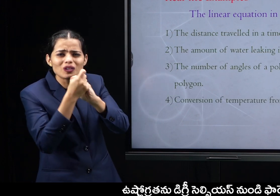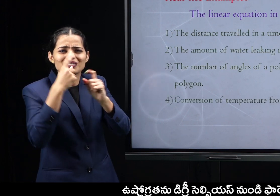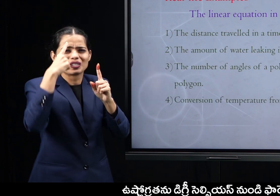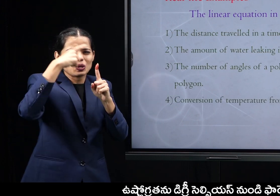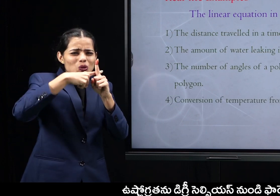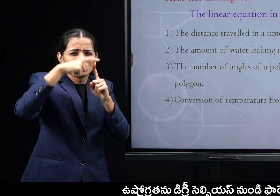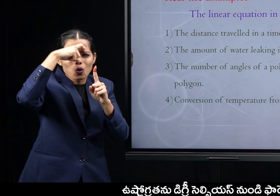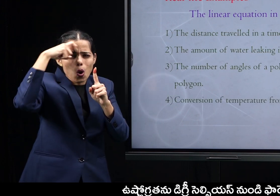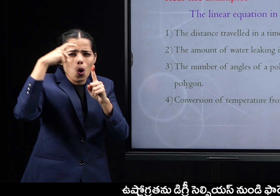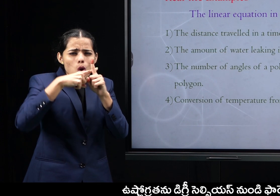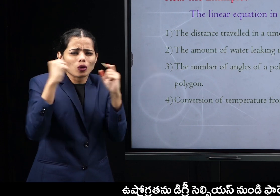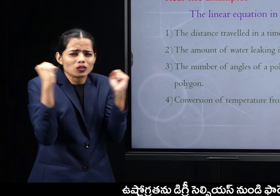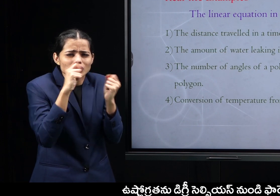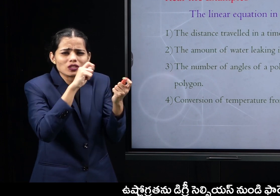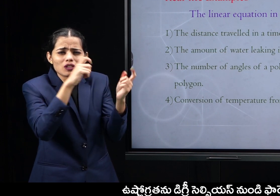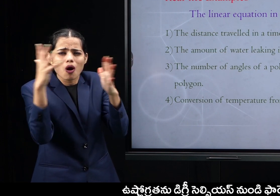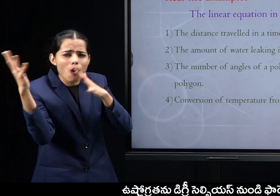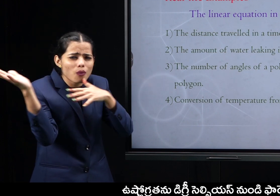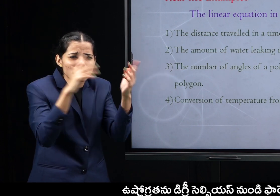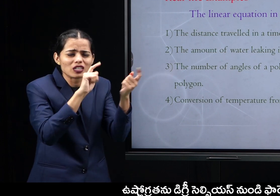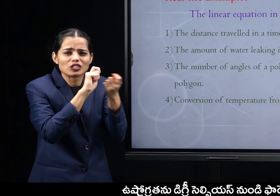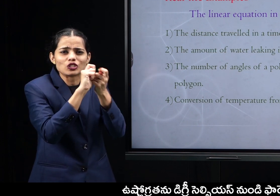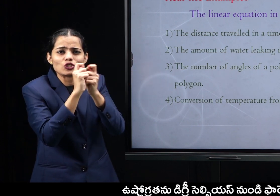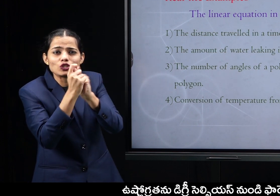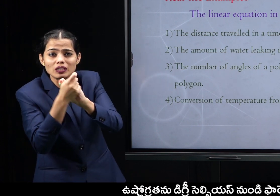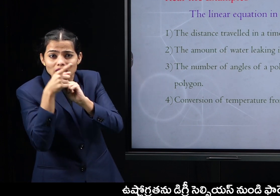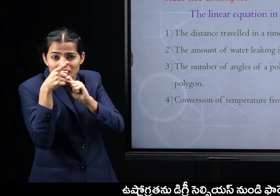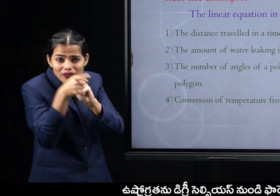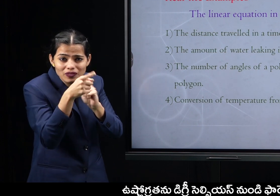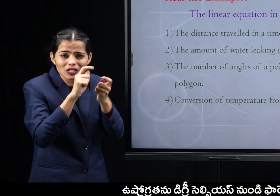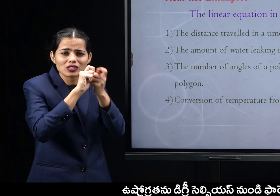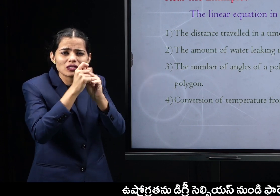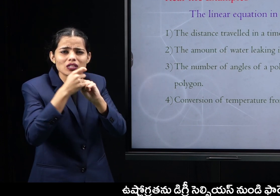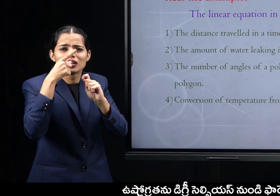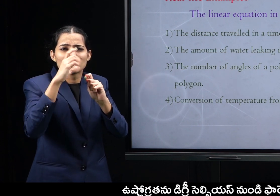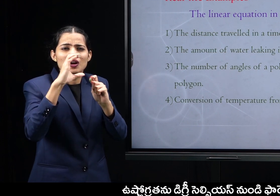ఉష్ణోగ్రతను డిగ్రీ సెల్సియస్ నుండి ఫారెన్హీట్కి మార్చటం.